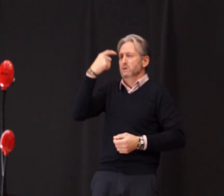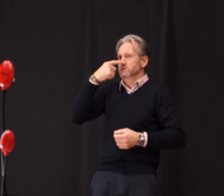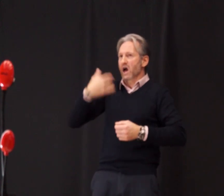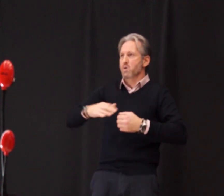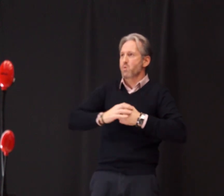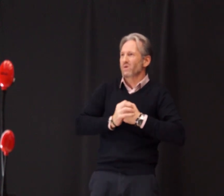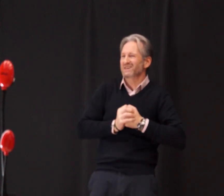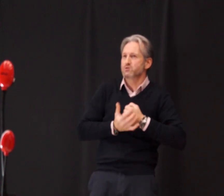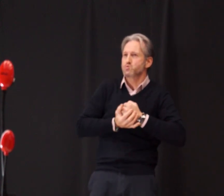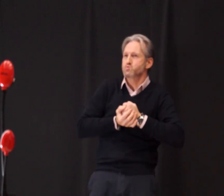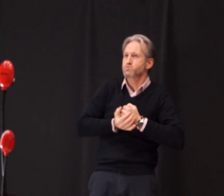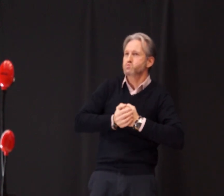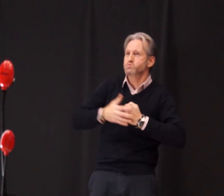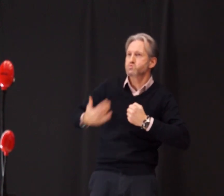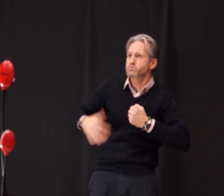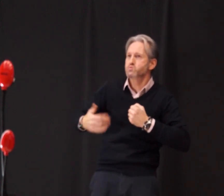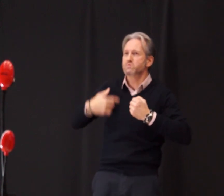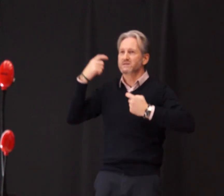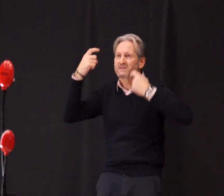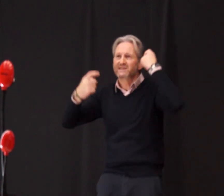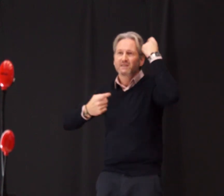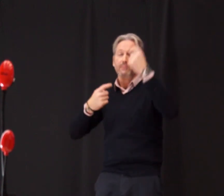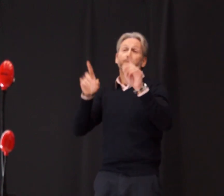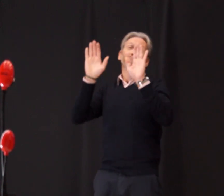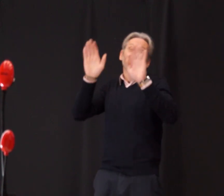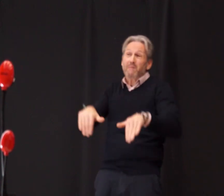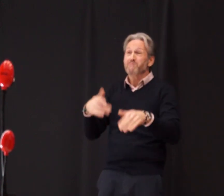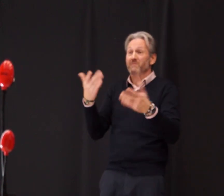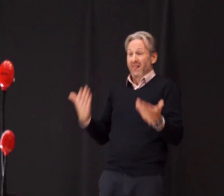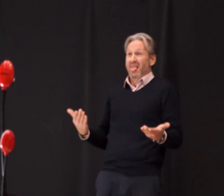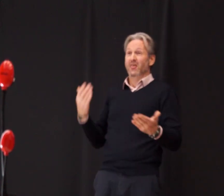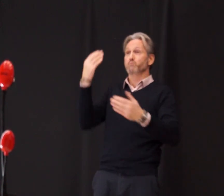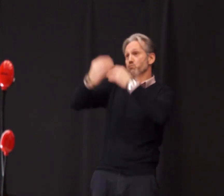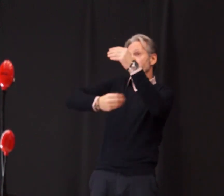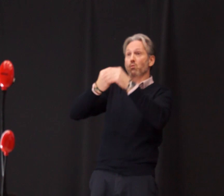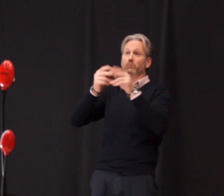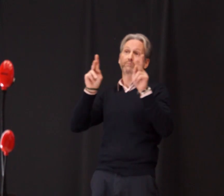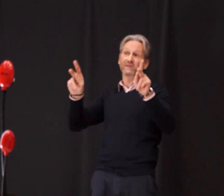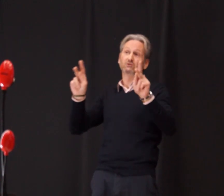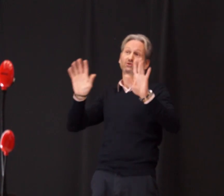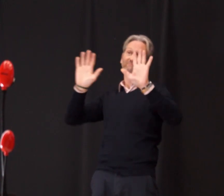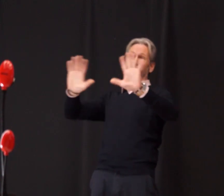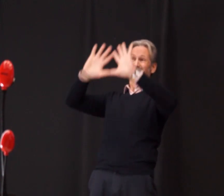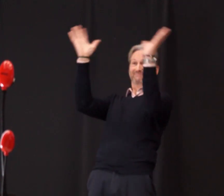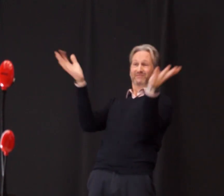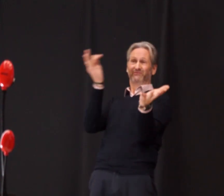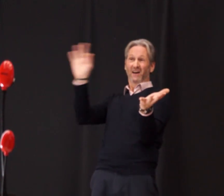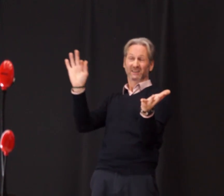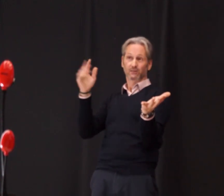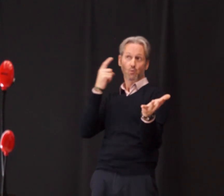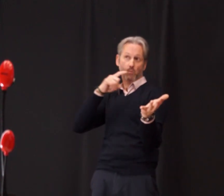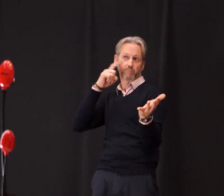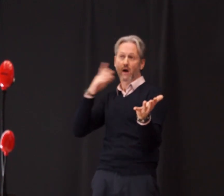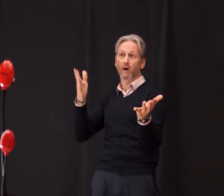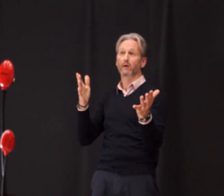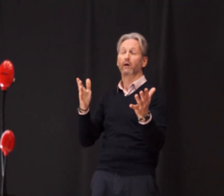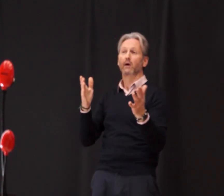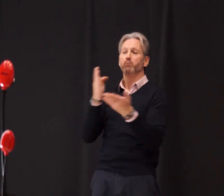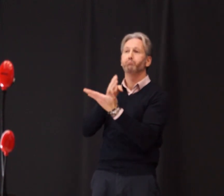fait-on pour travailler ensemble? Et on doit avoir vraiment des choses pour se protéger les mains. Voilà. Et la pédagogie